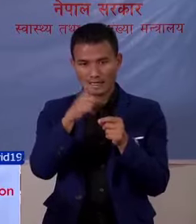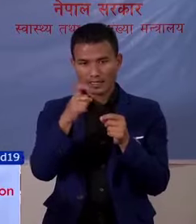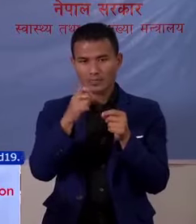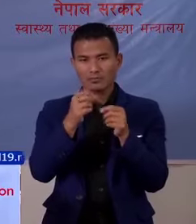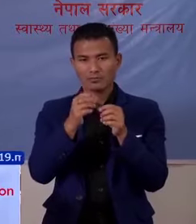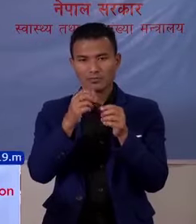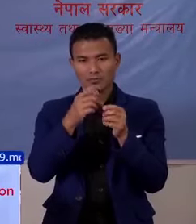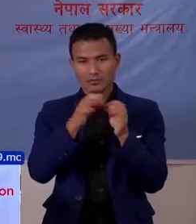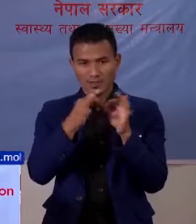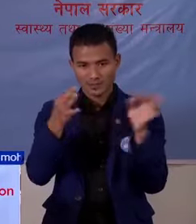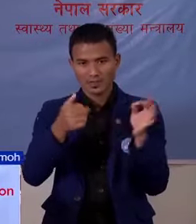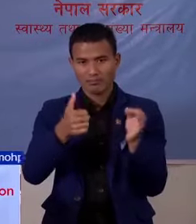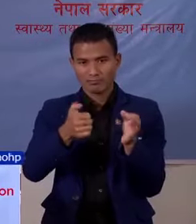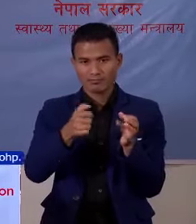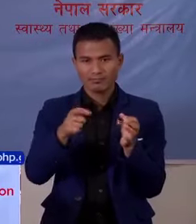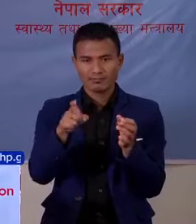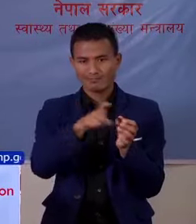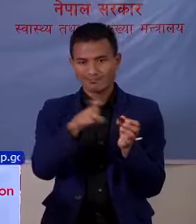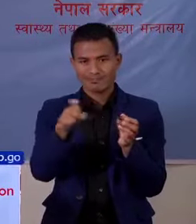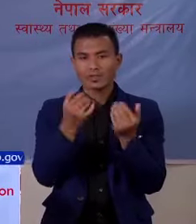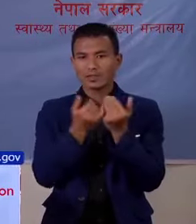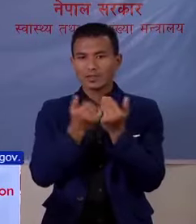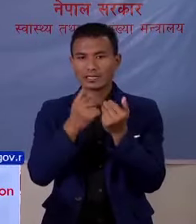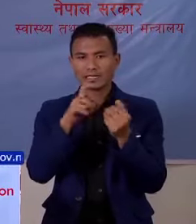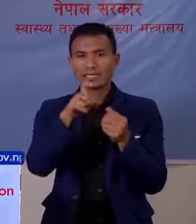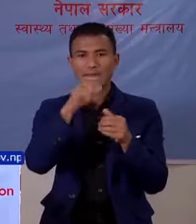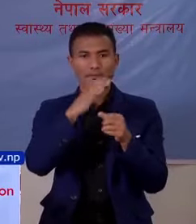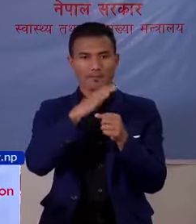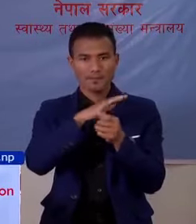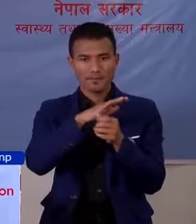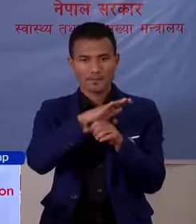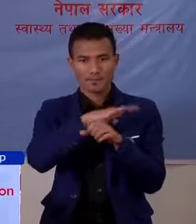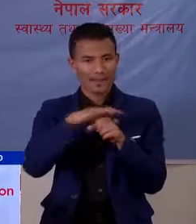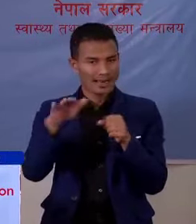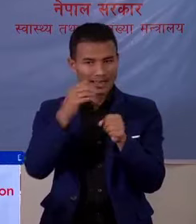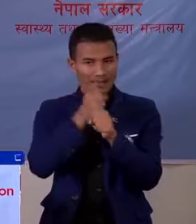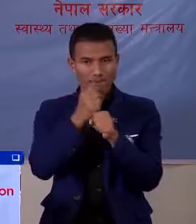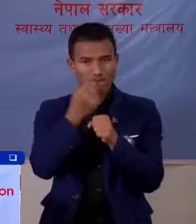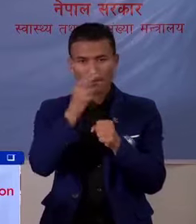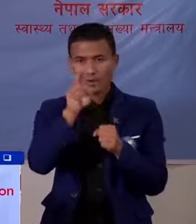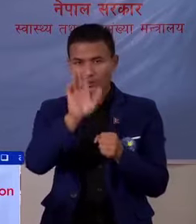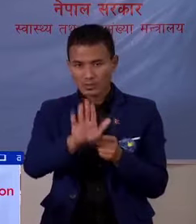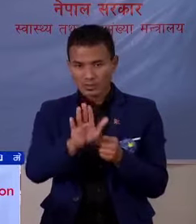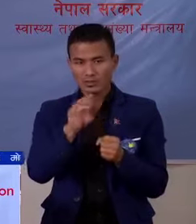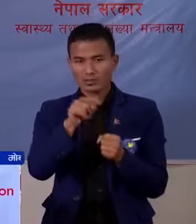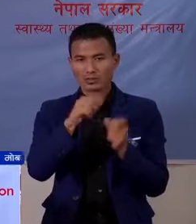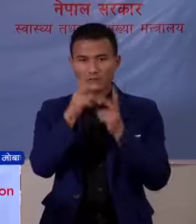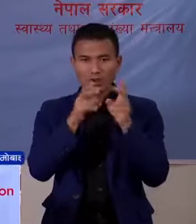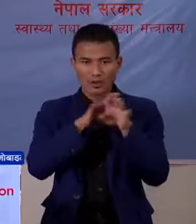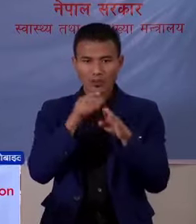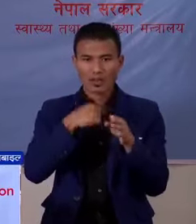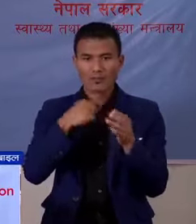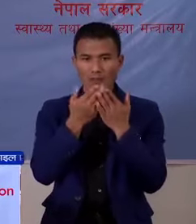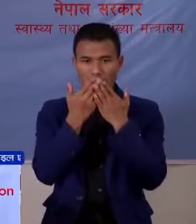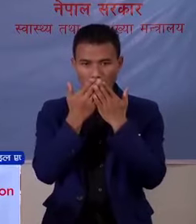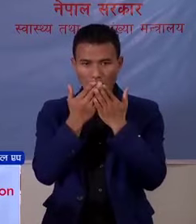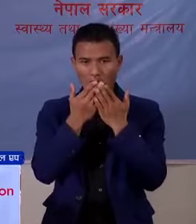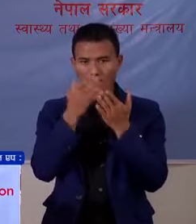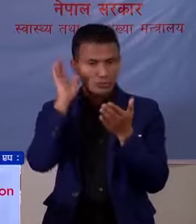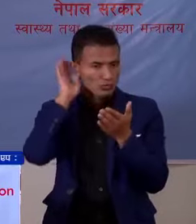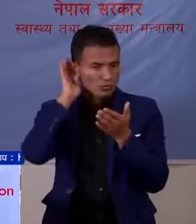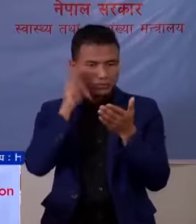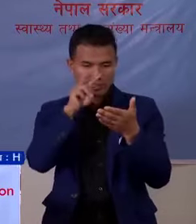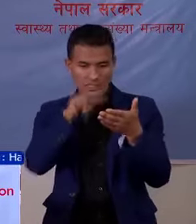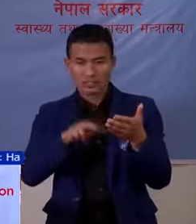विभिन्न स्प्रेहरू मार्फत डिजइन्फेक्ट गर्ने कार्यहरू भइरहेको कुराहरू हामीले पढ्न सुन्न देख्न पाएका